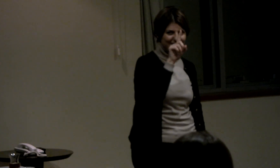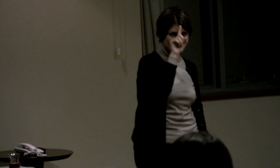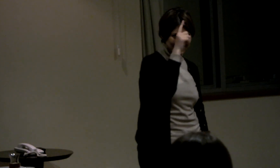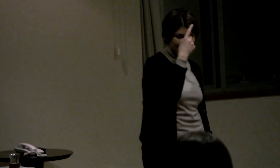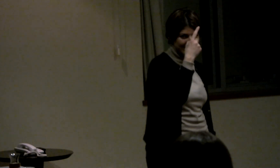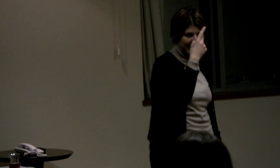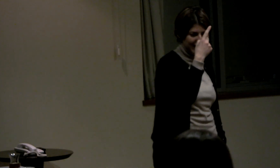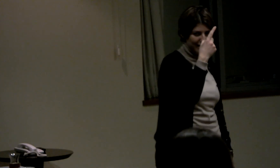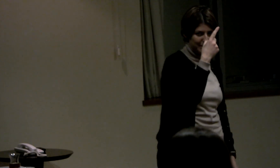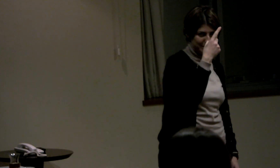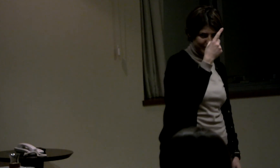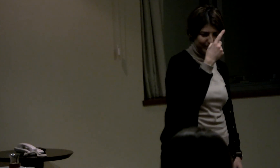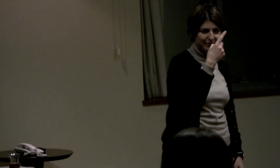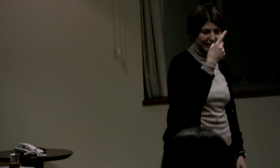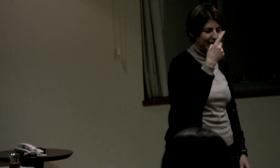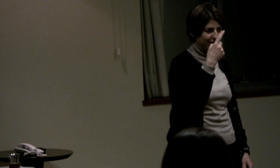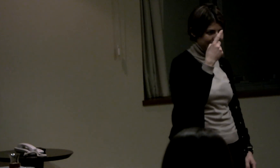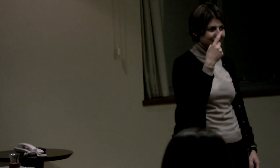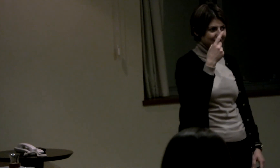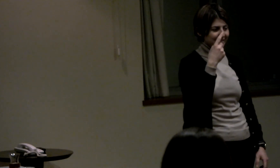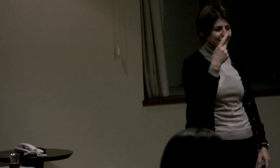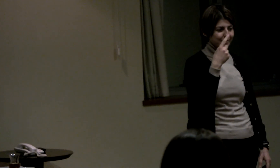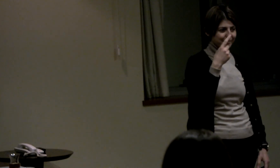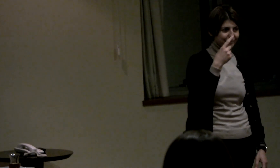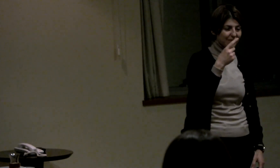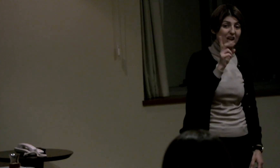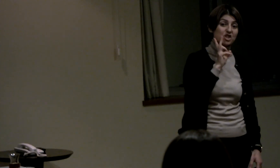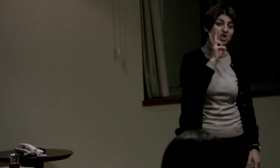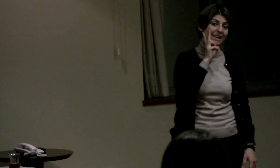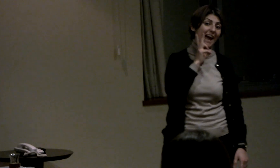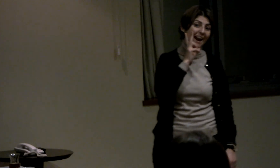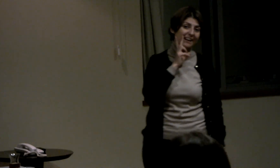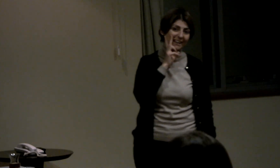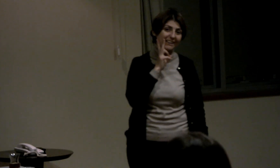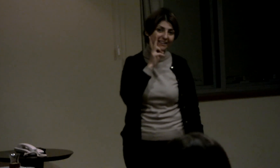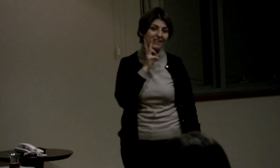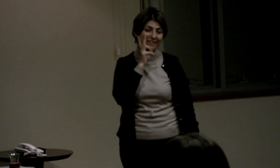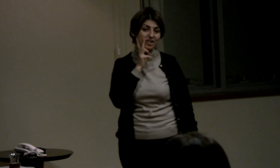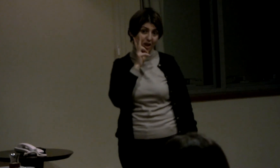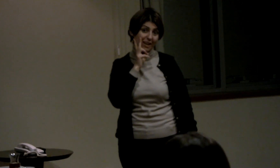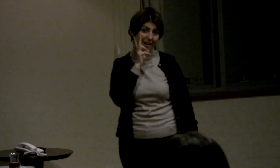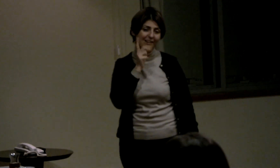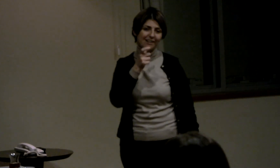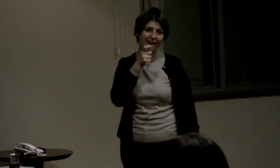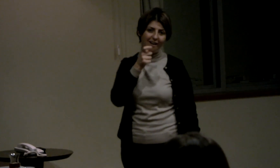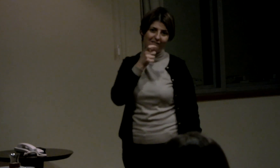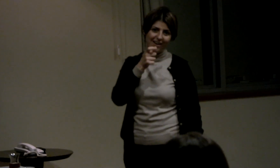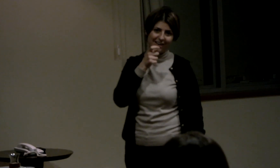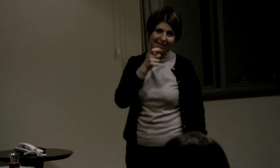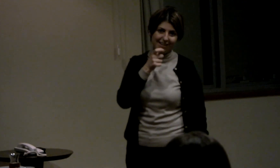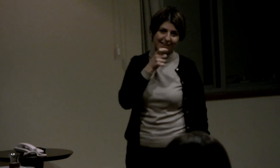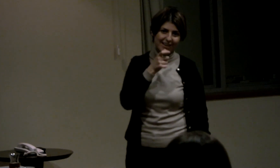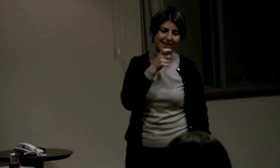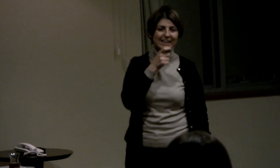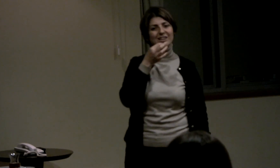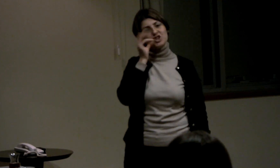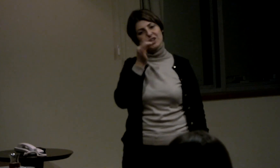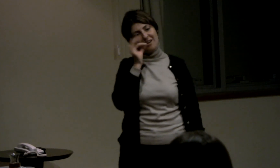Evet. Sade. Kahve. Evet. Şekerli. Şekerli. Kahve. Ya da işte